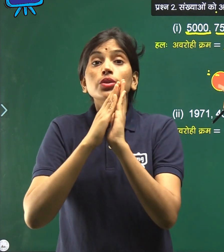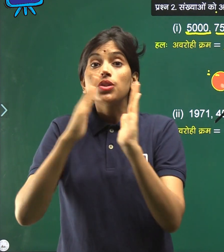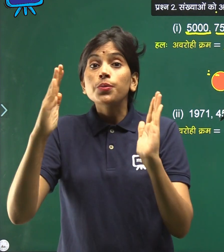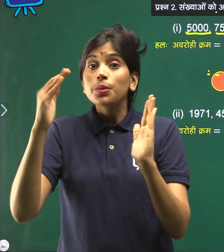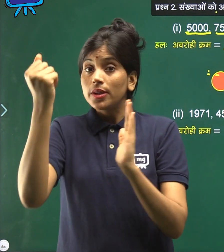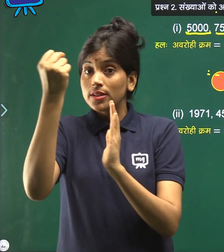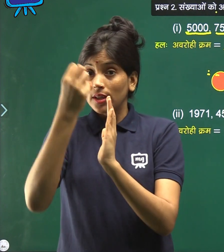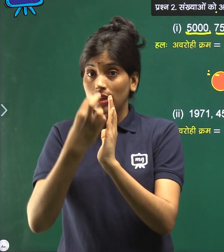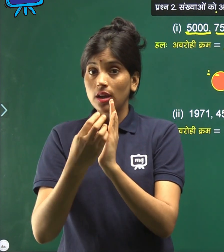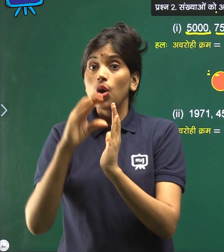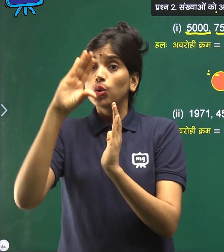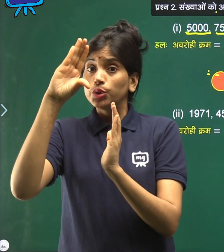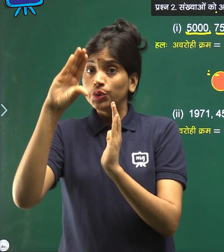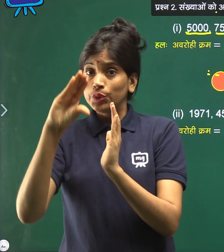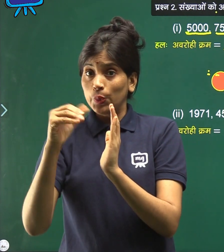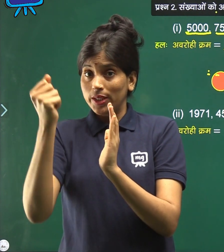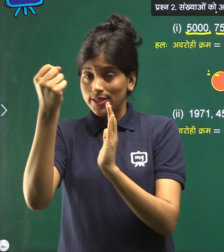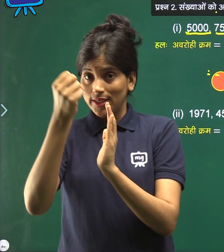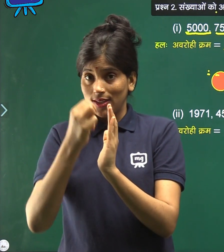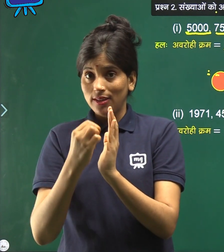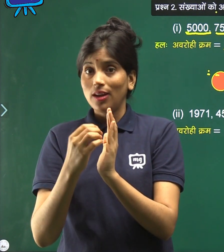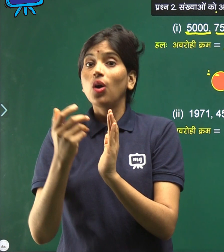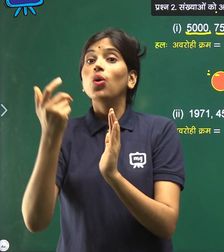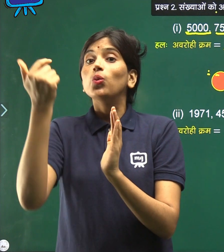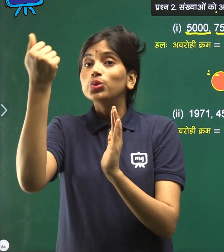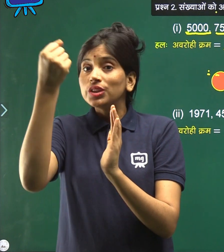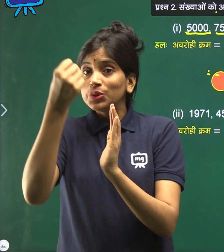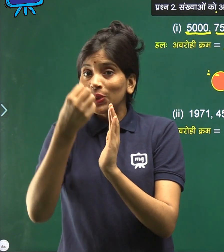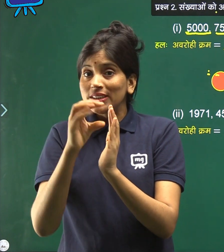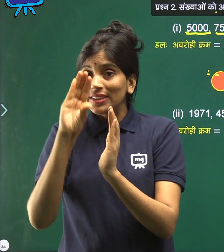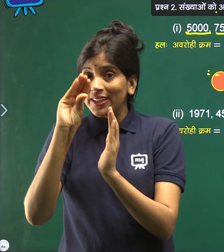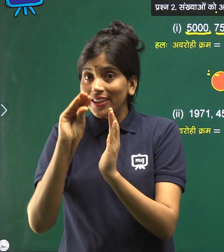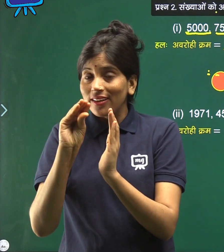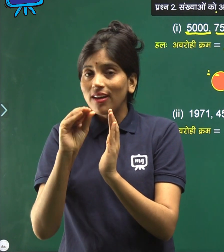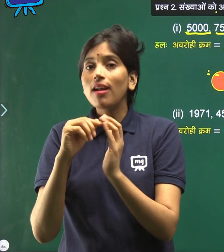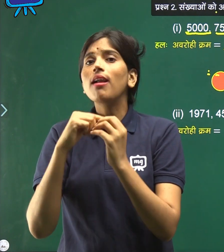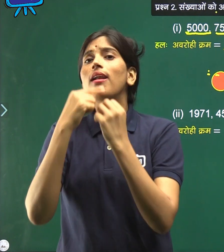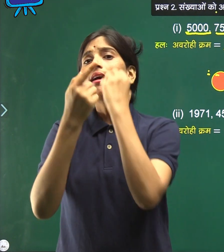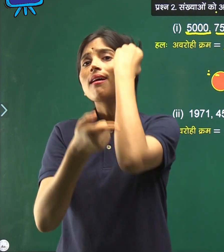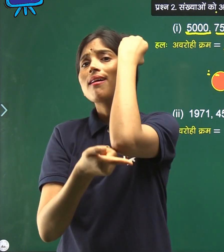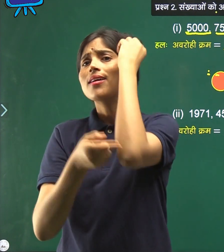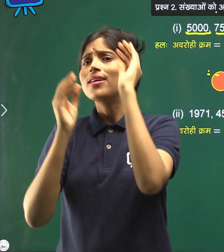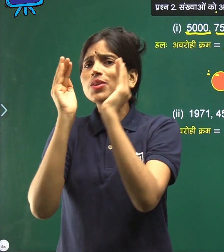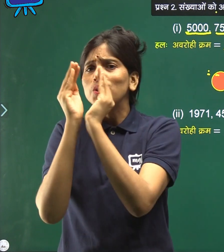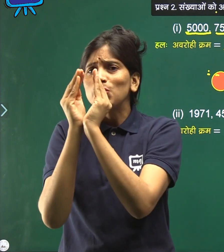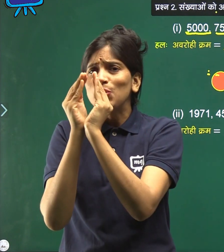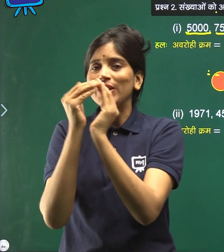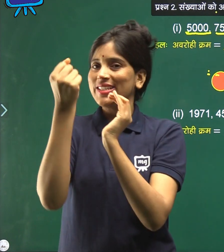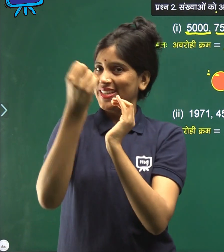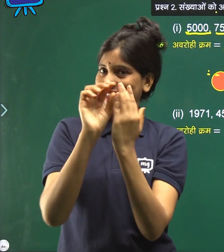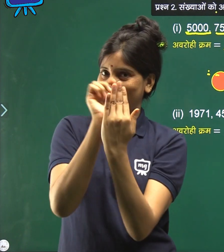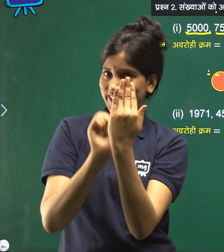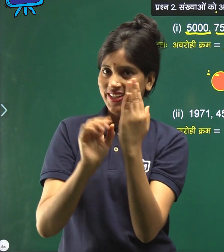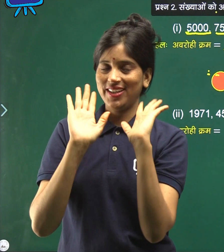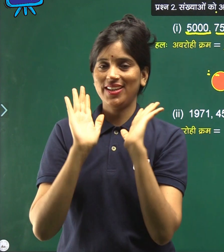संख्या, फिर उससे छोटी संख्या, फिर उससे छोटी संख्या, फिर सबसे छोटी